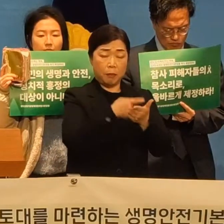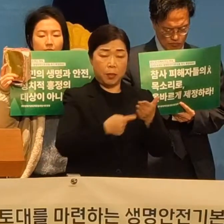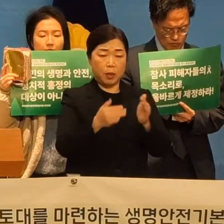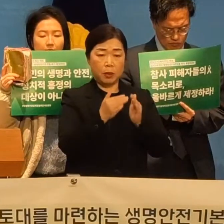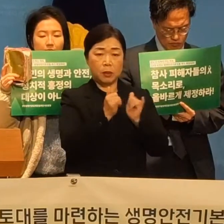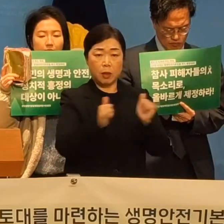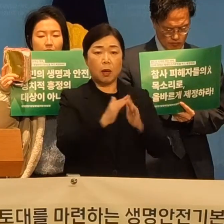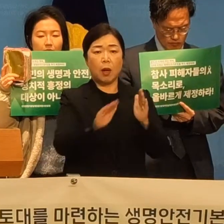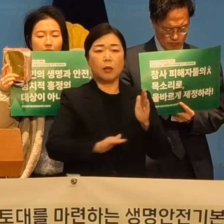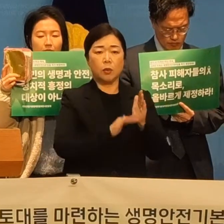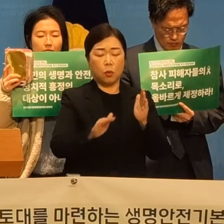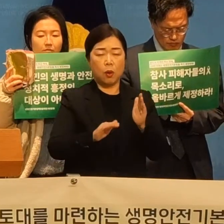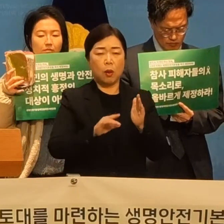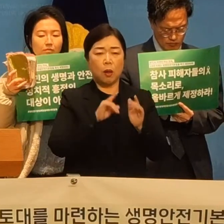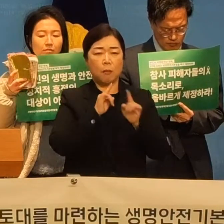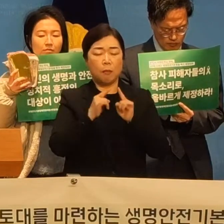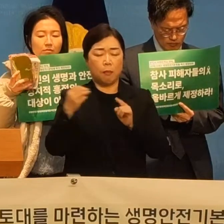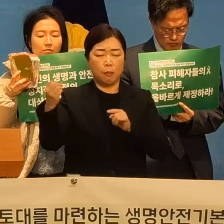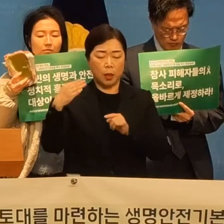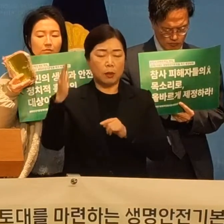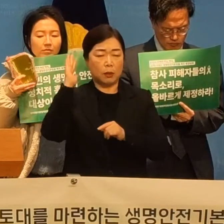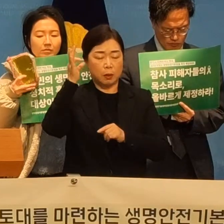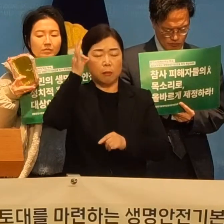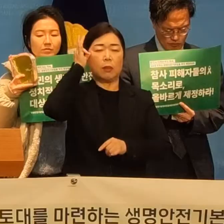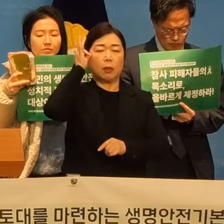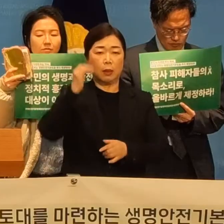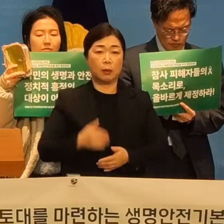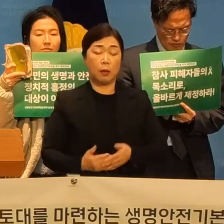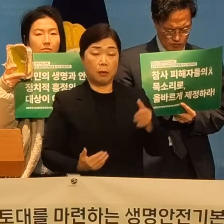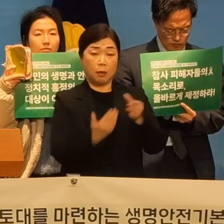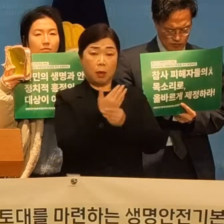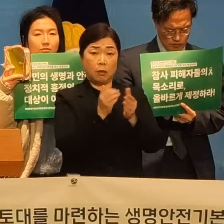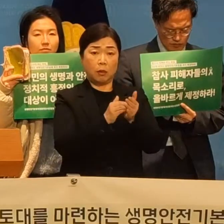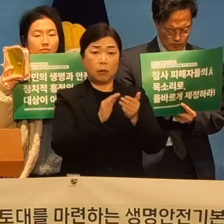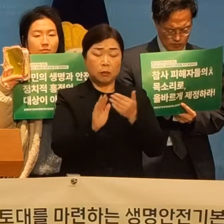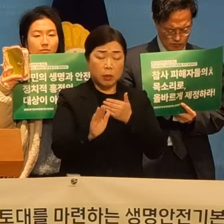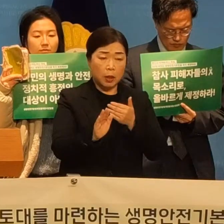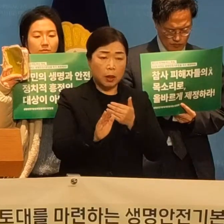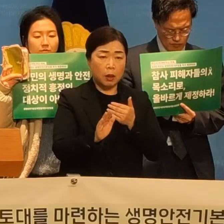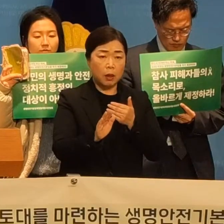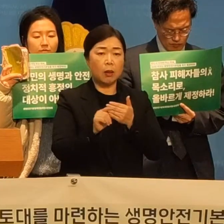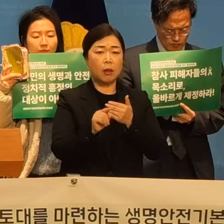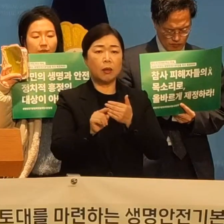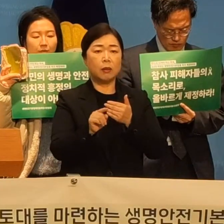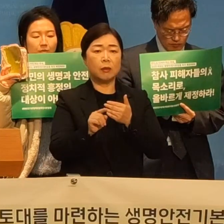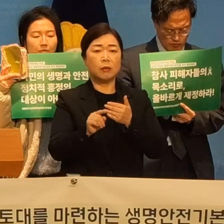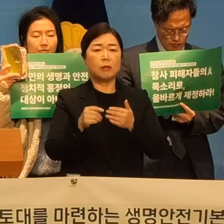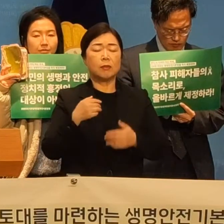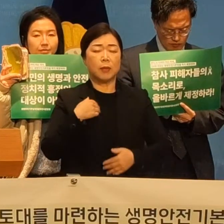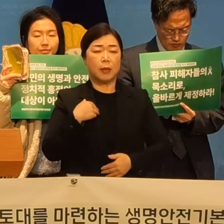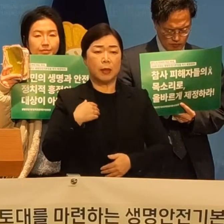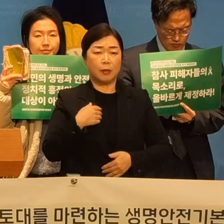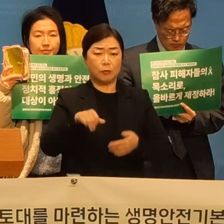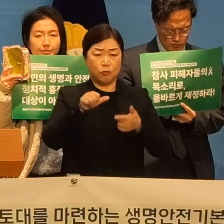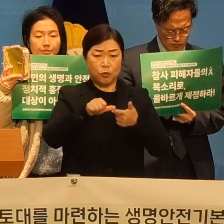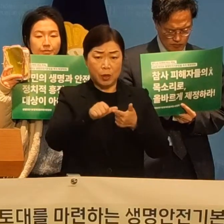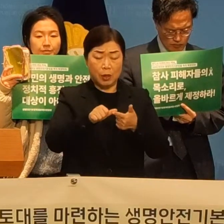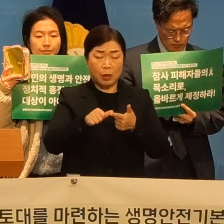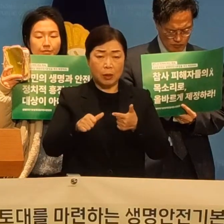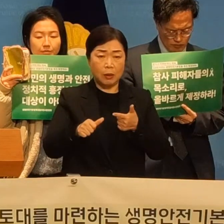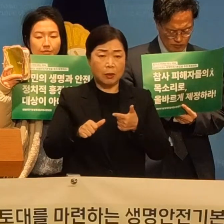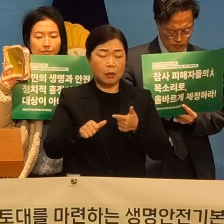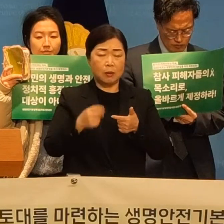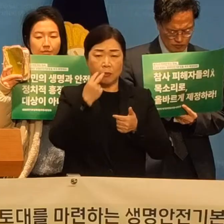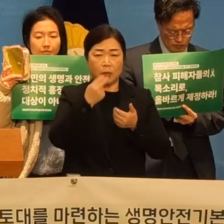하셨던 말씀이 떠올랐습니다. 참사 이후에 둘째 아이마저 이 정부 아래서 이룰 수 없다라고 생각해서